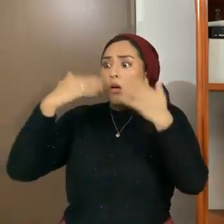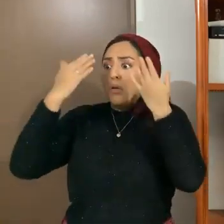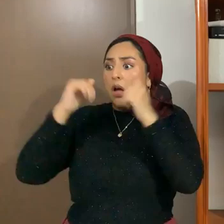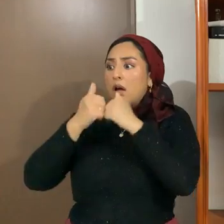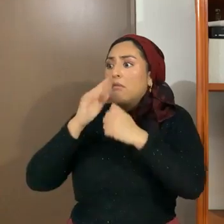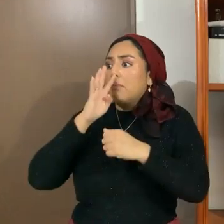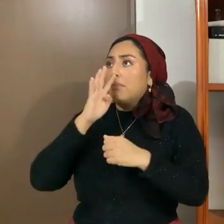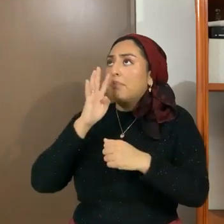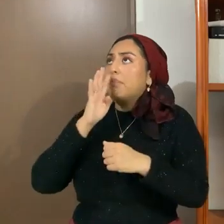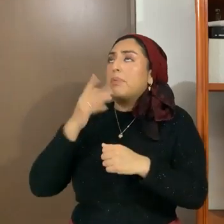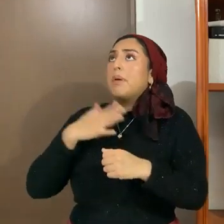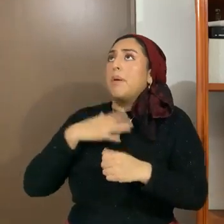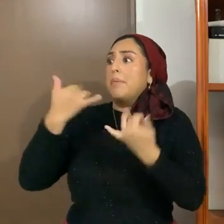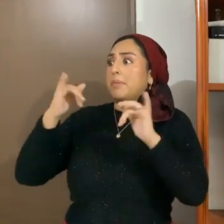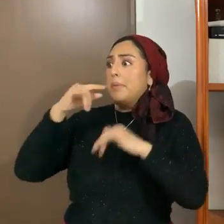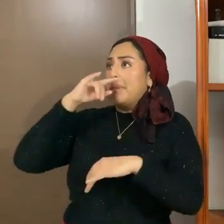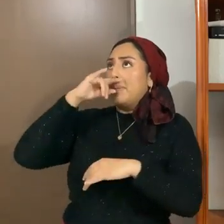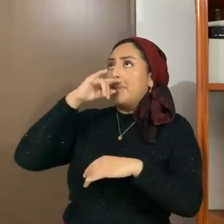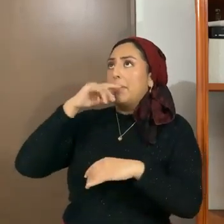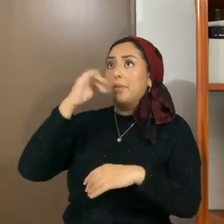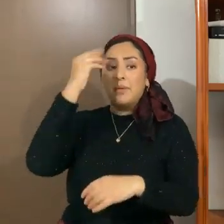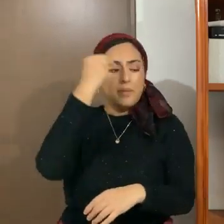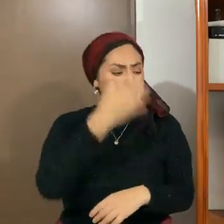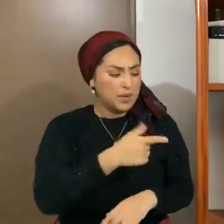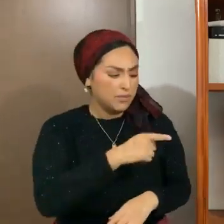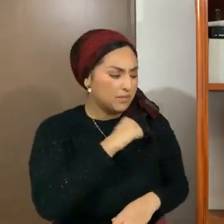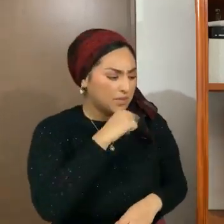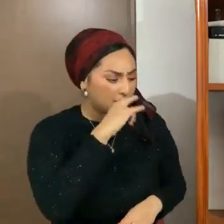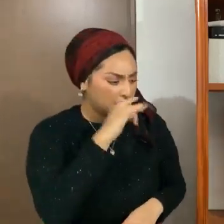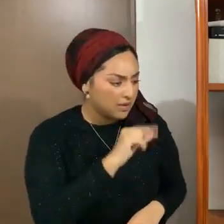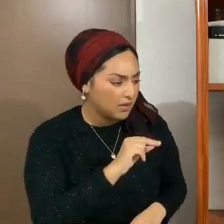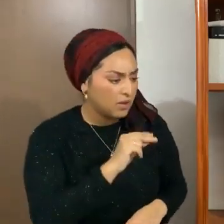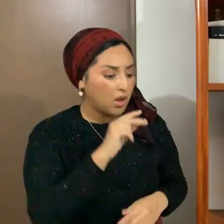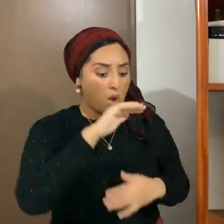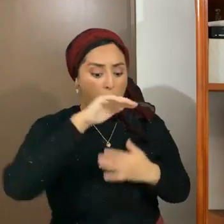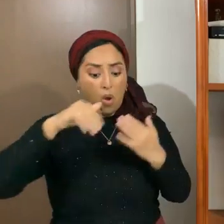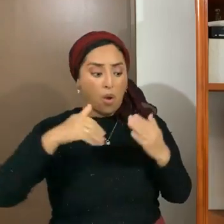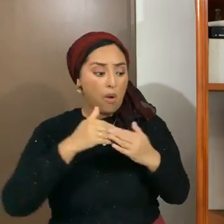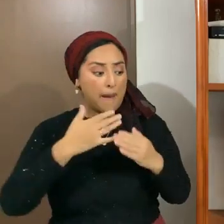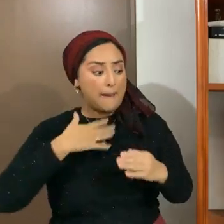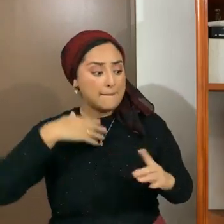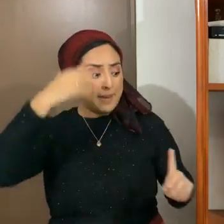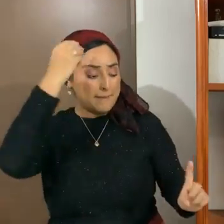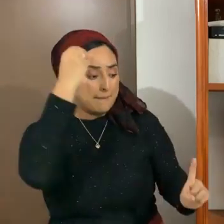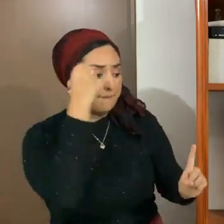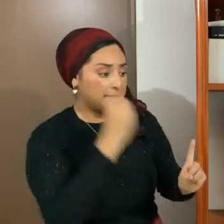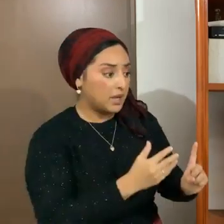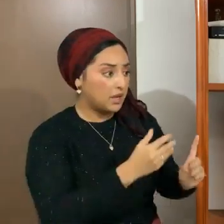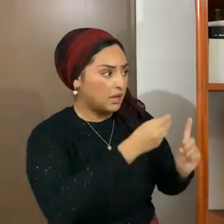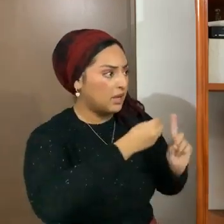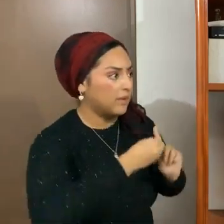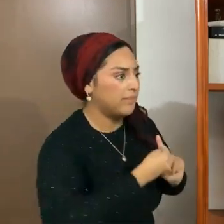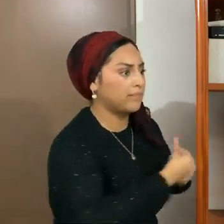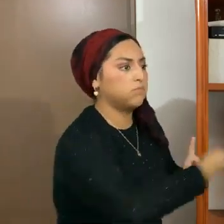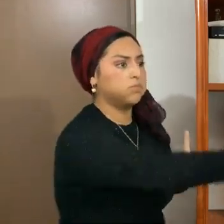porque soy niño. Y me dijo Yahweh, no digas soy un niño, porque todo lo que te envié irás tú y dirás todo